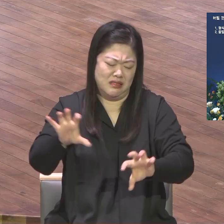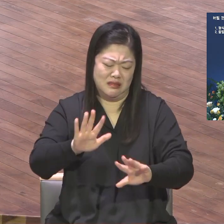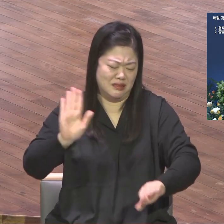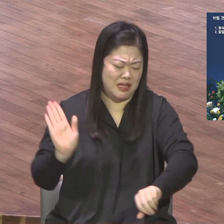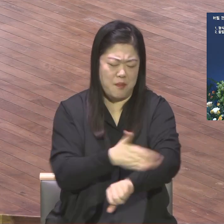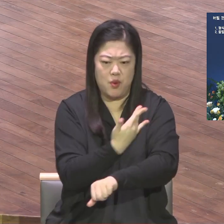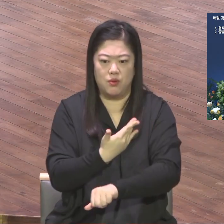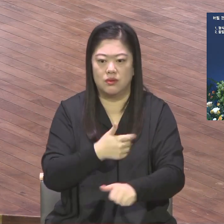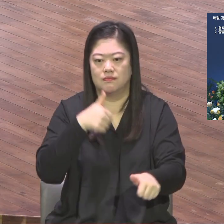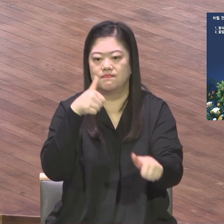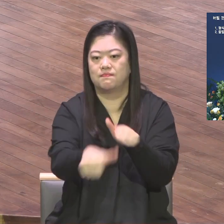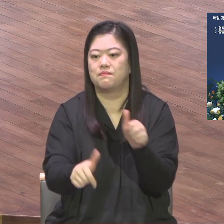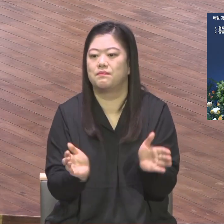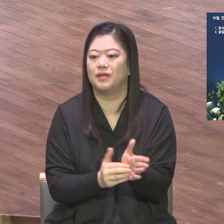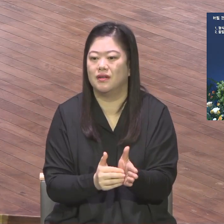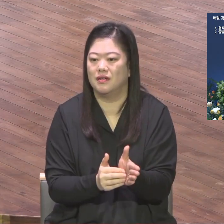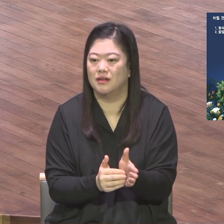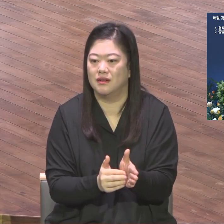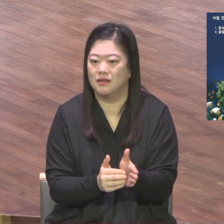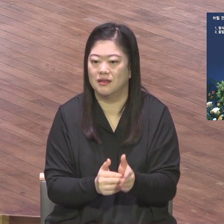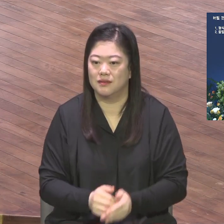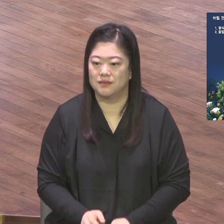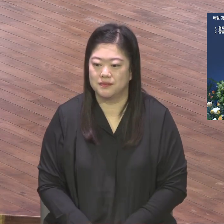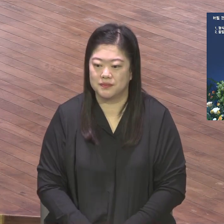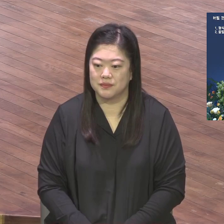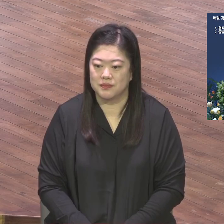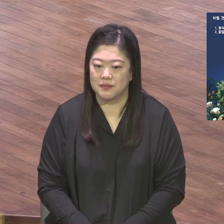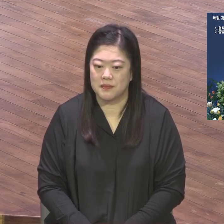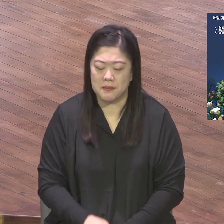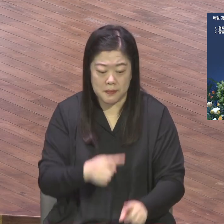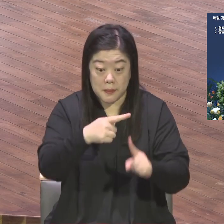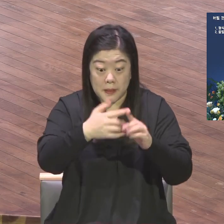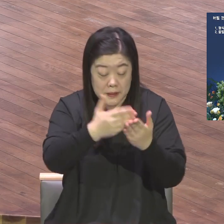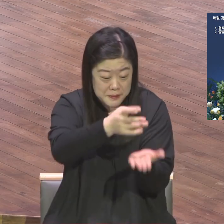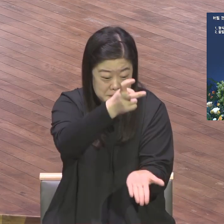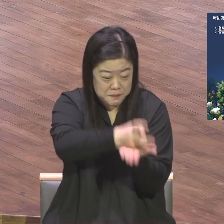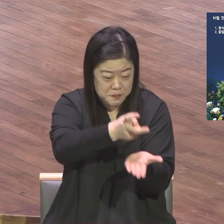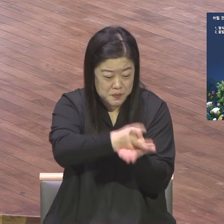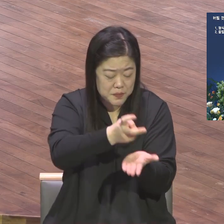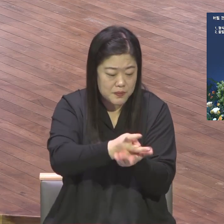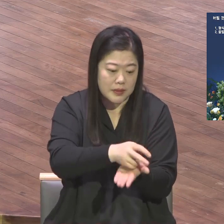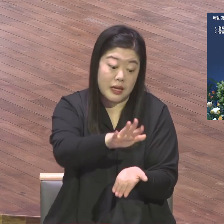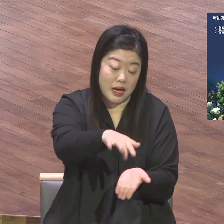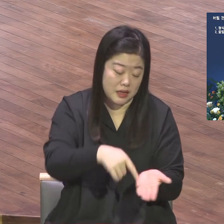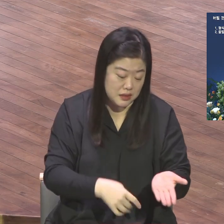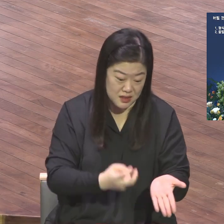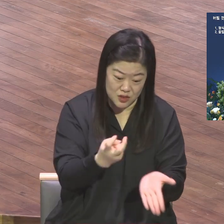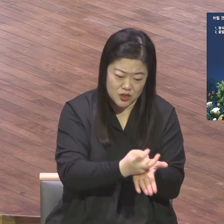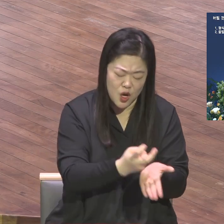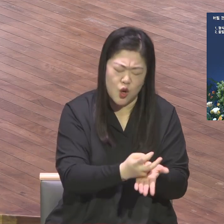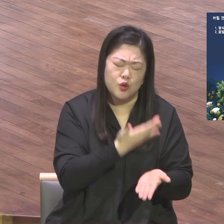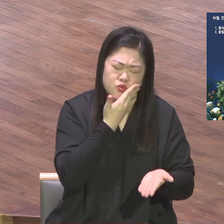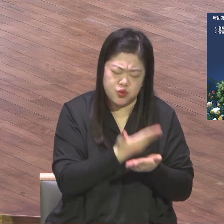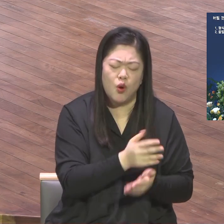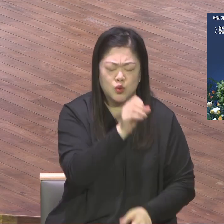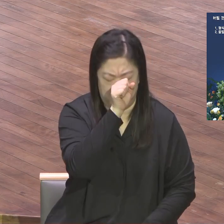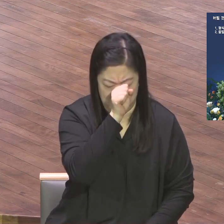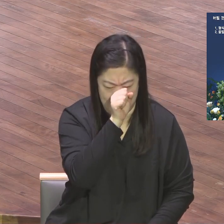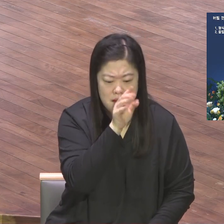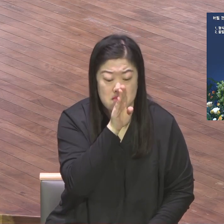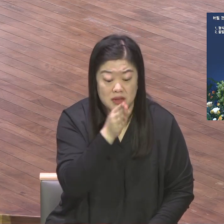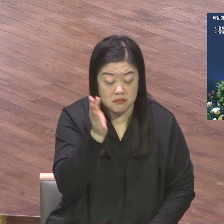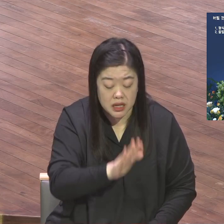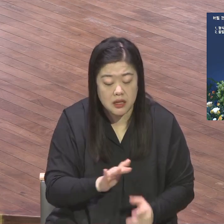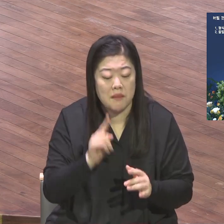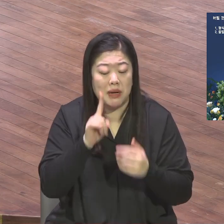위함이었다. 다시 말해서 규례나 형식보다도 사람 살리는 것이 제일 중요한 것이다 라는 것을